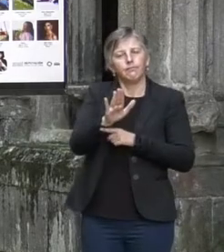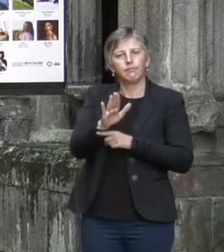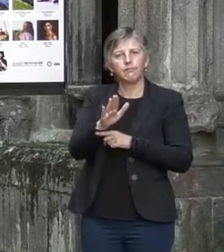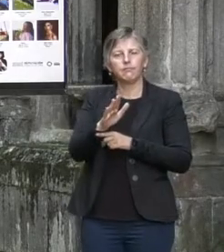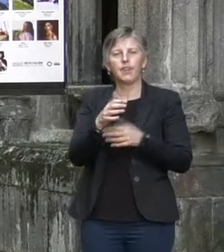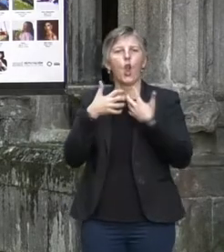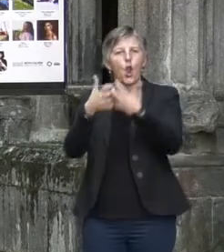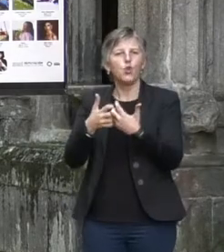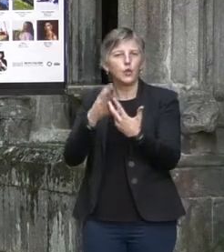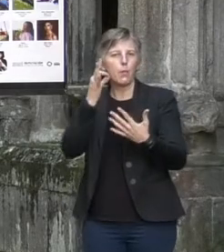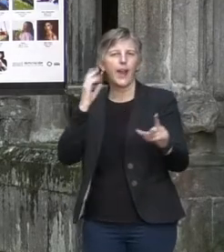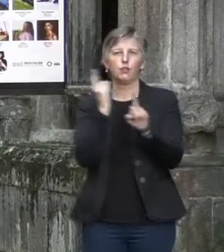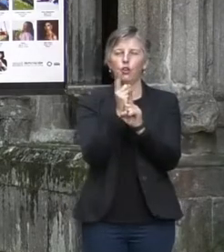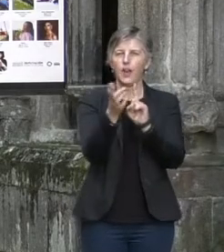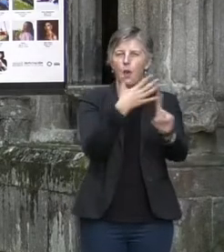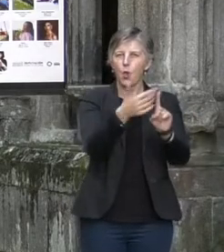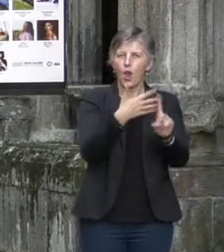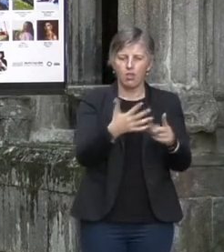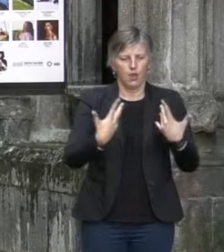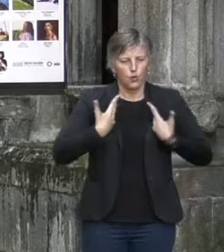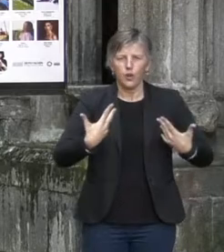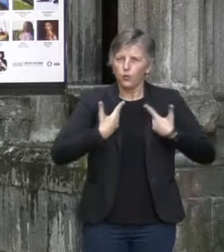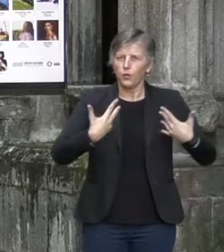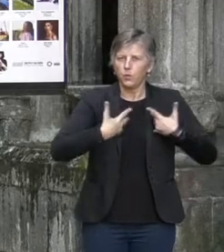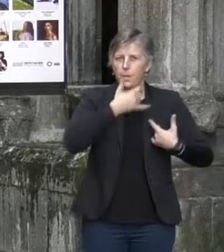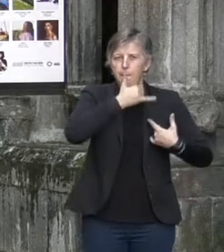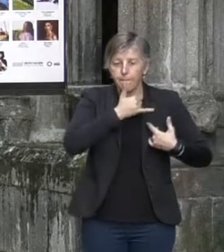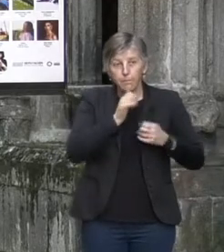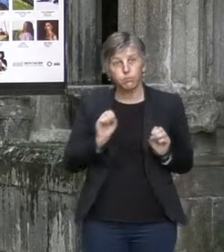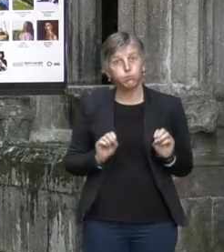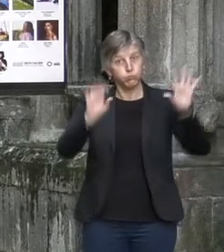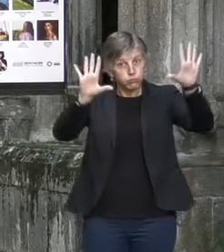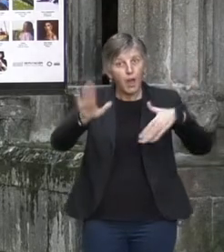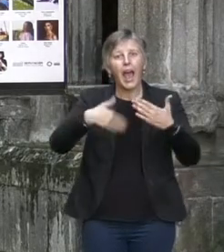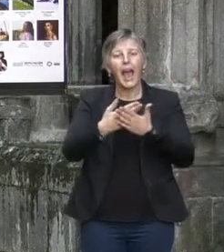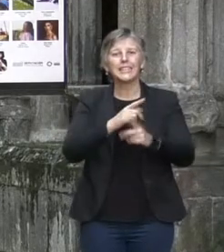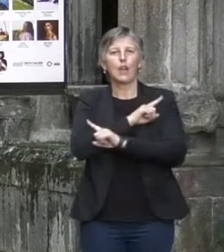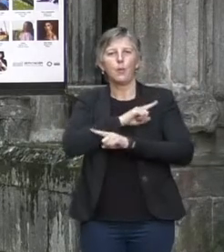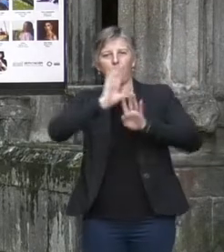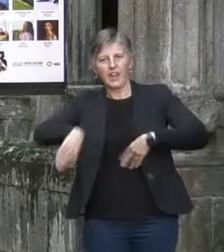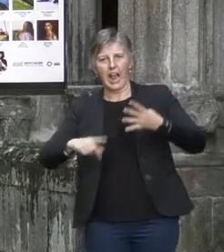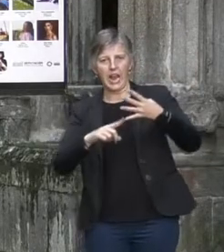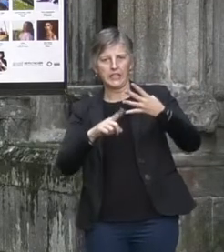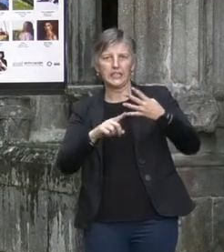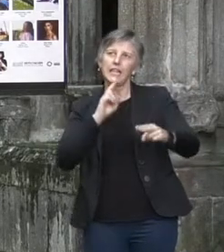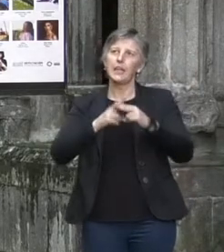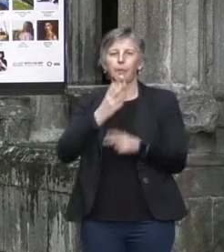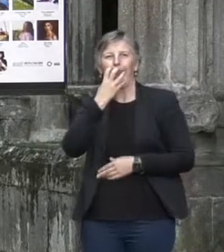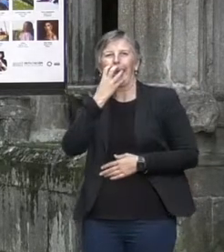contra todas as violencias que sufren, e estará ata finais de novembro como un